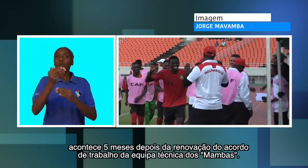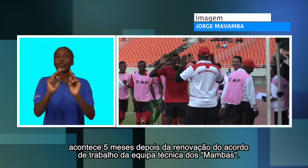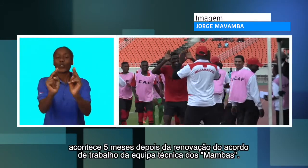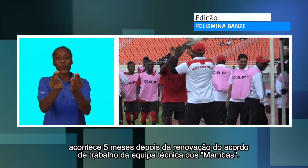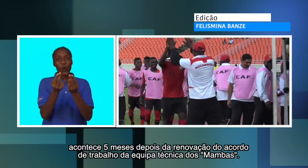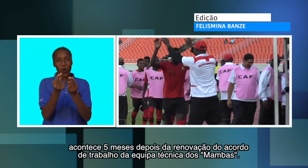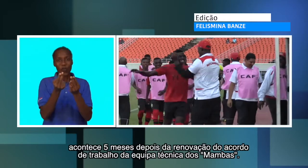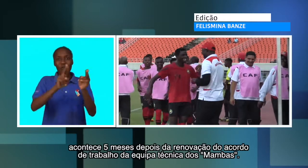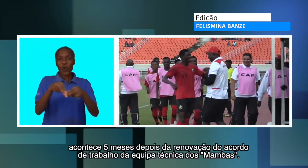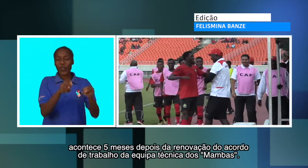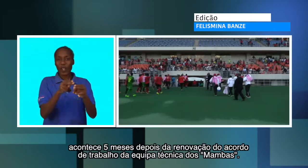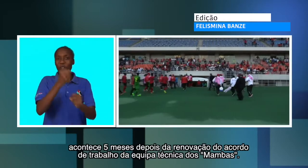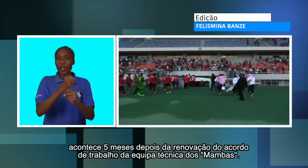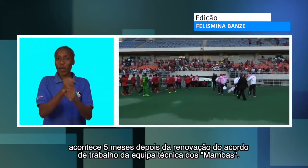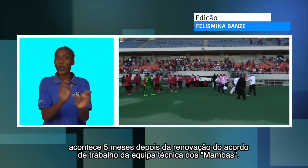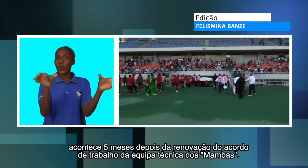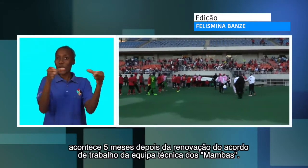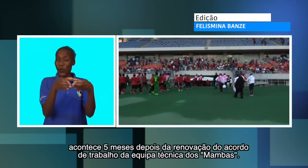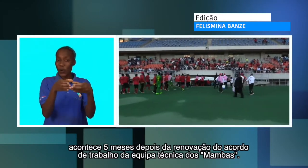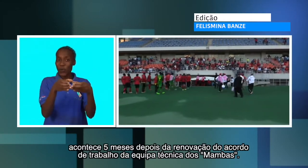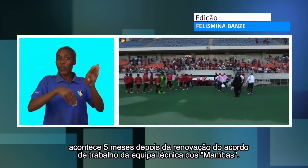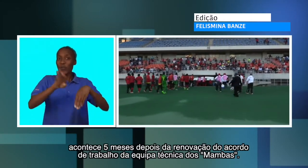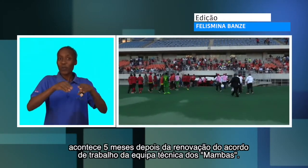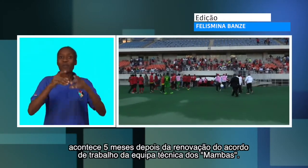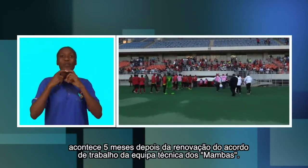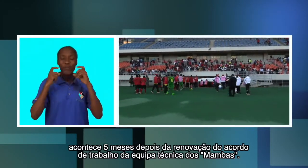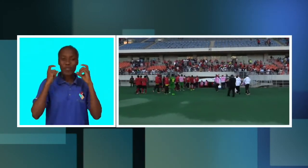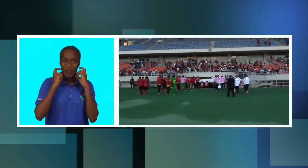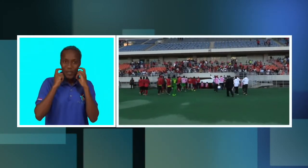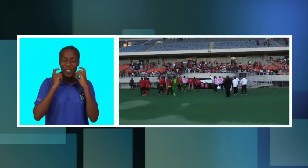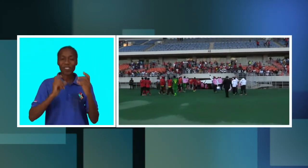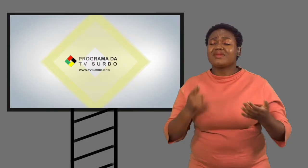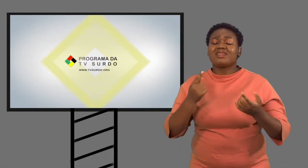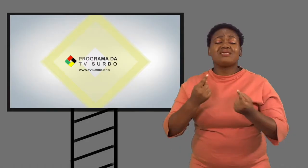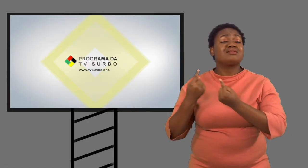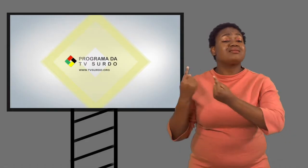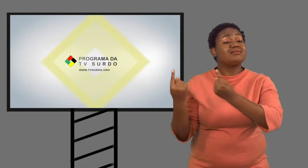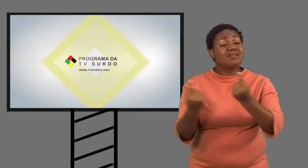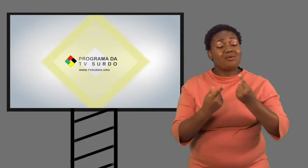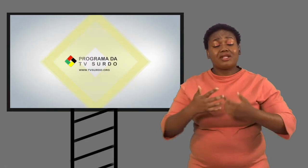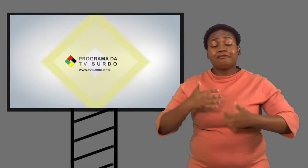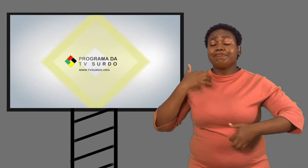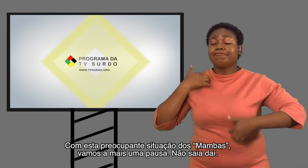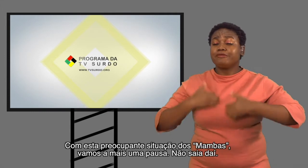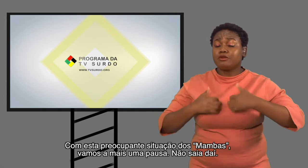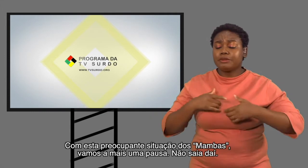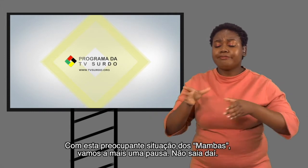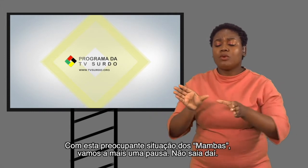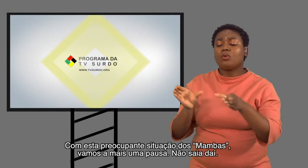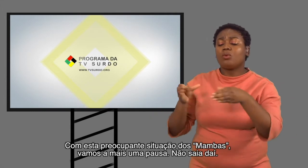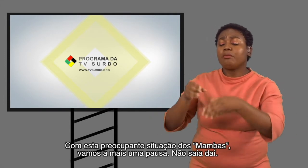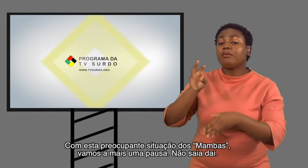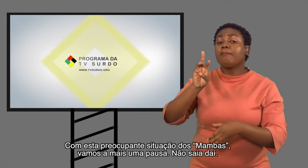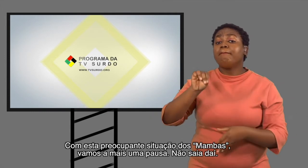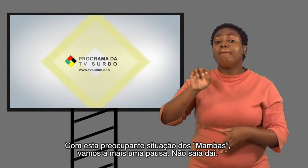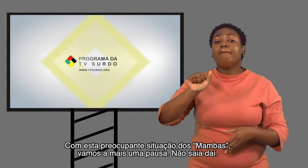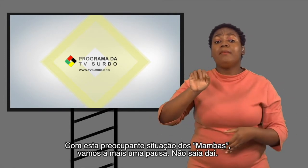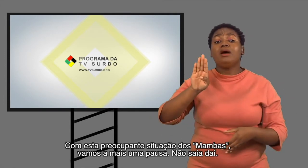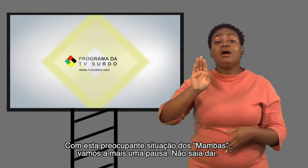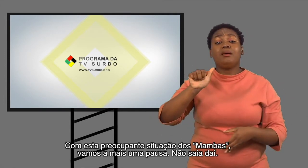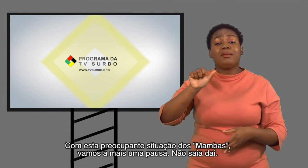da renovação do contrato de trabalho da equipa técnica dos Mambas. Com esta preocupante situação